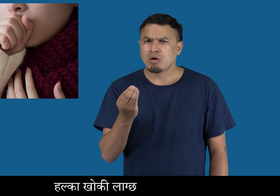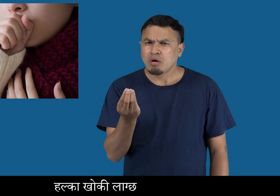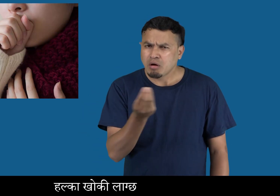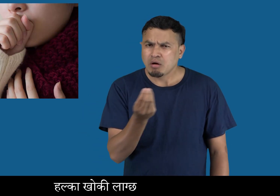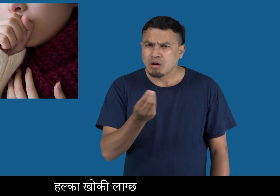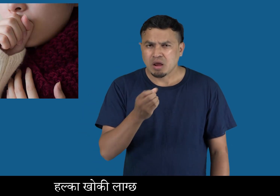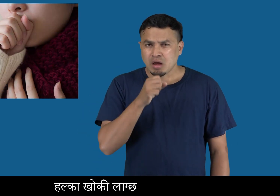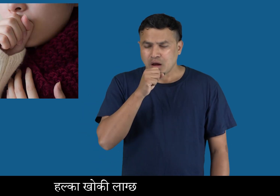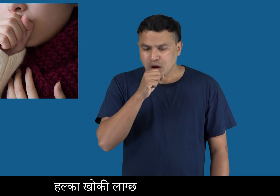हल्का खोकी लाग्छ।